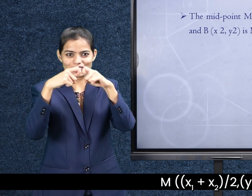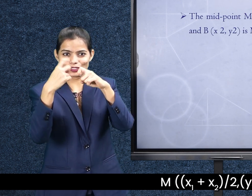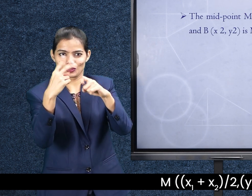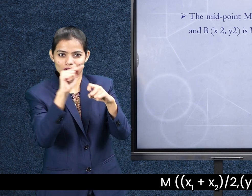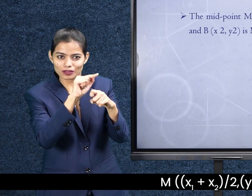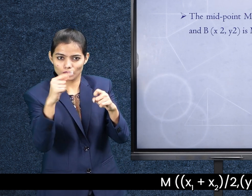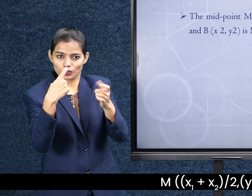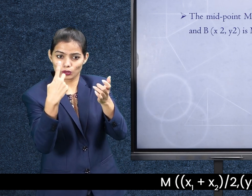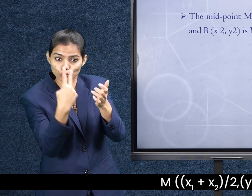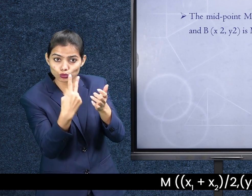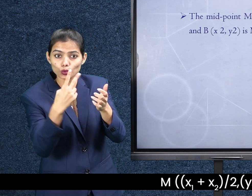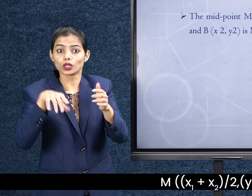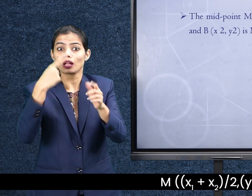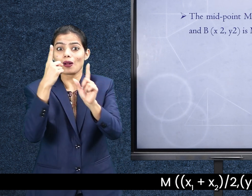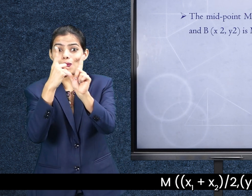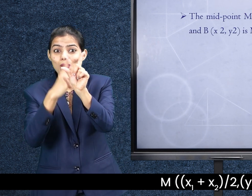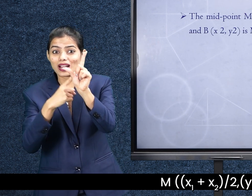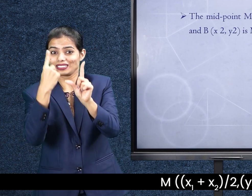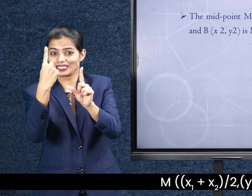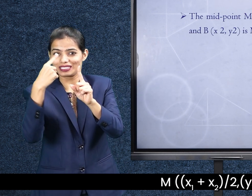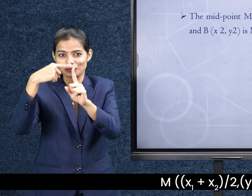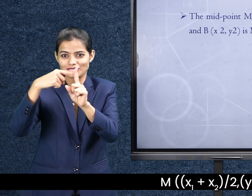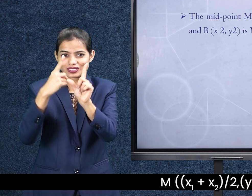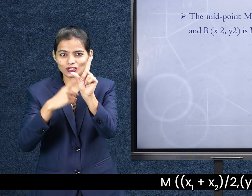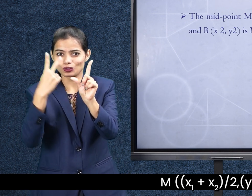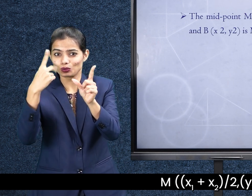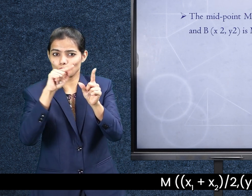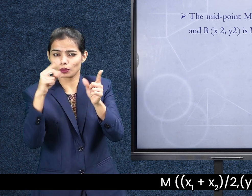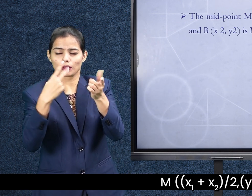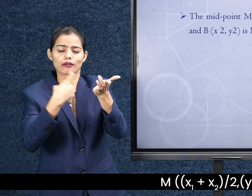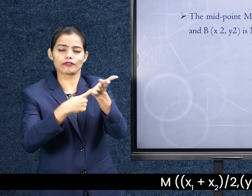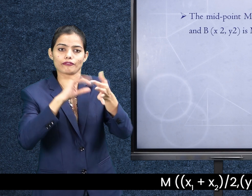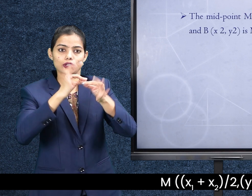x2/2, y1 + y2/2 ಆಗಿದೆ.